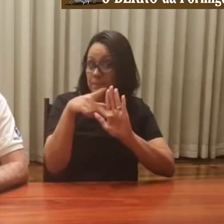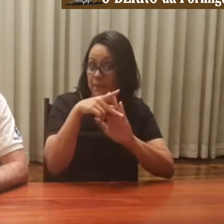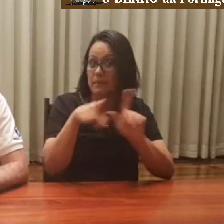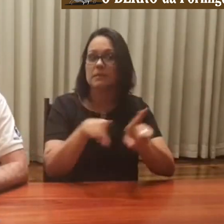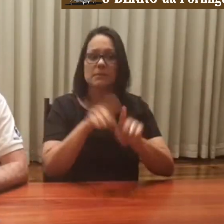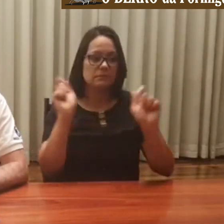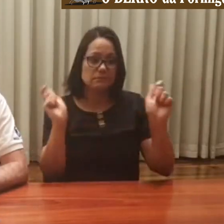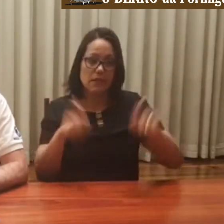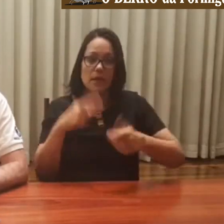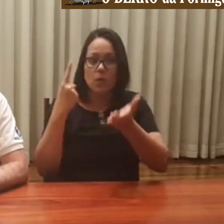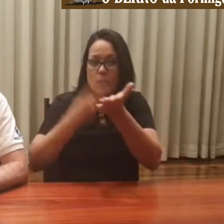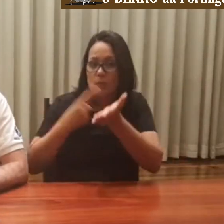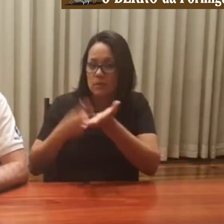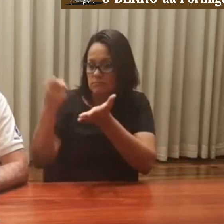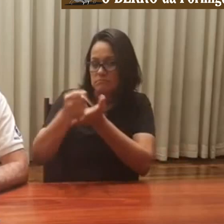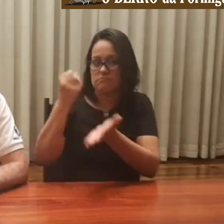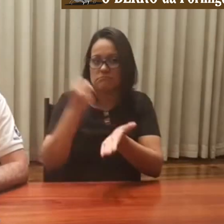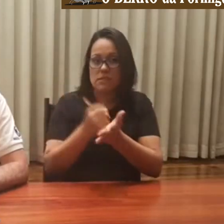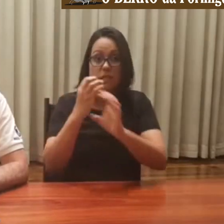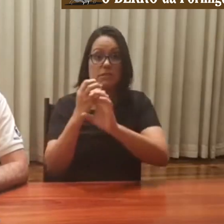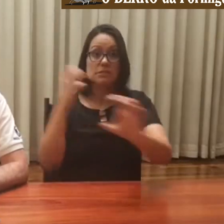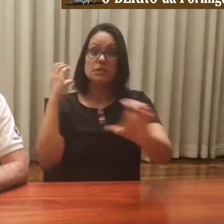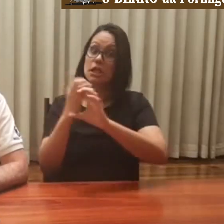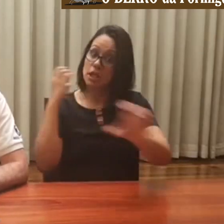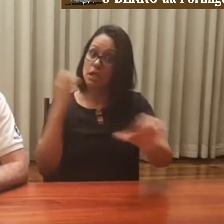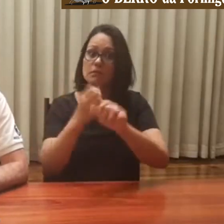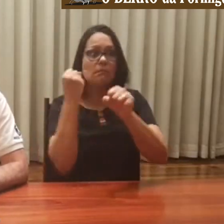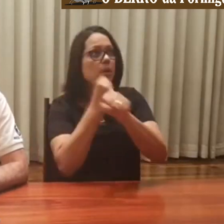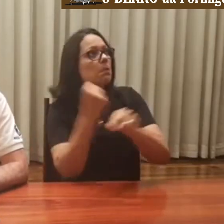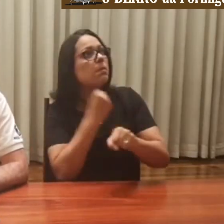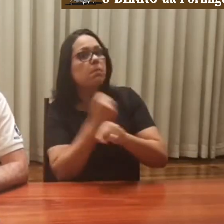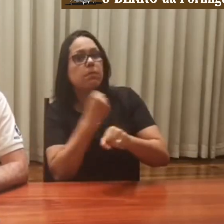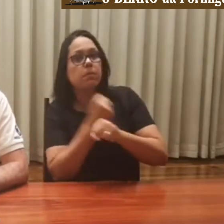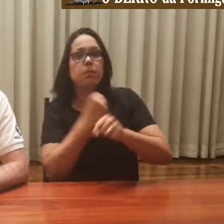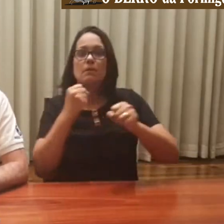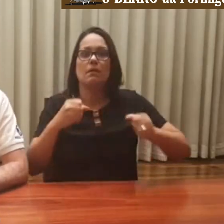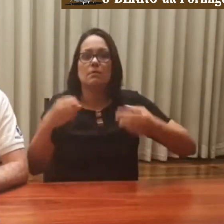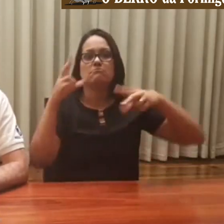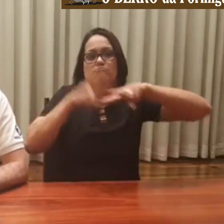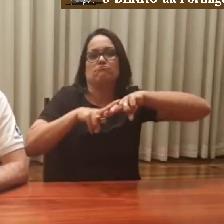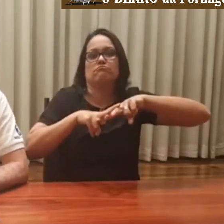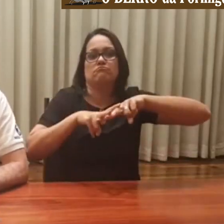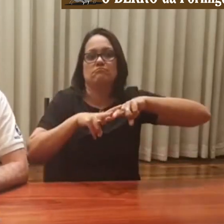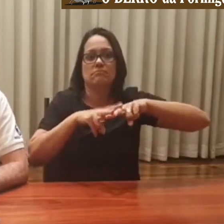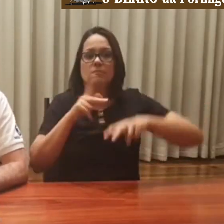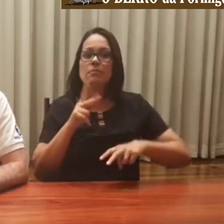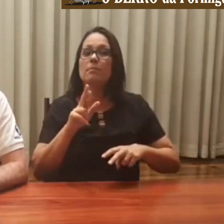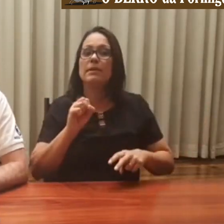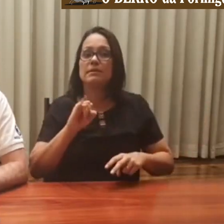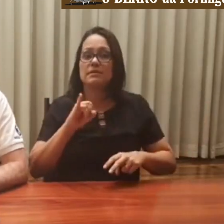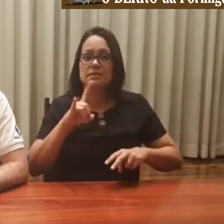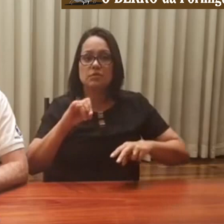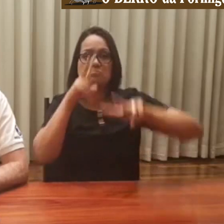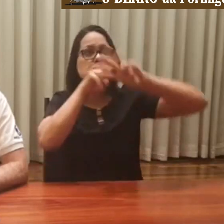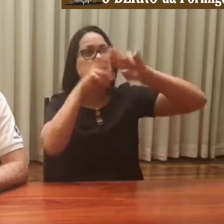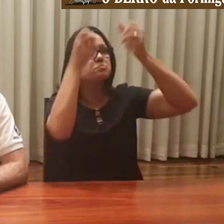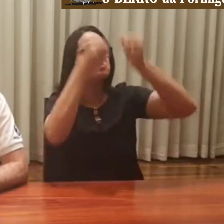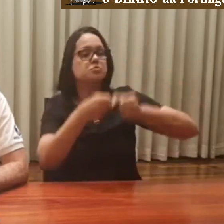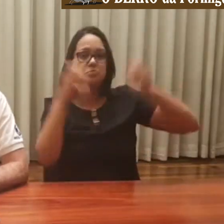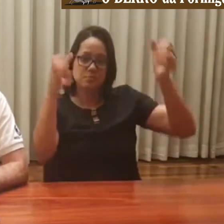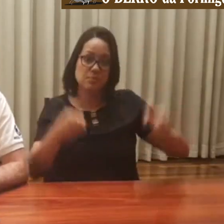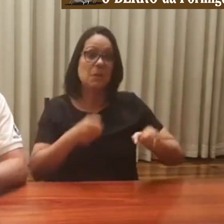contratemos engenheiros para construir presídios, uma coisa que custa caro, né? Contratação deste pessoal aqui. Então, vamos contratá-lo com o dinheiro